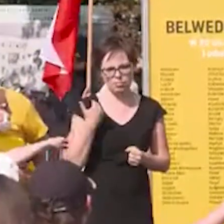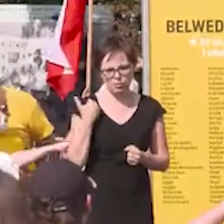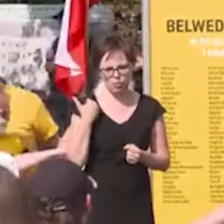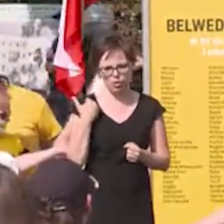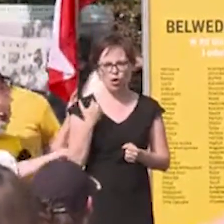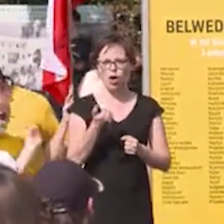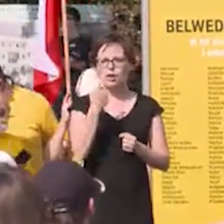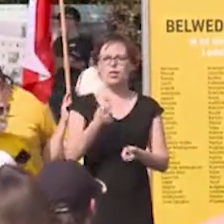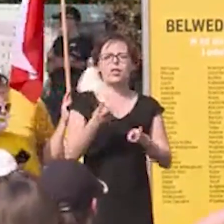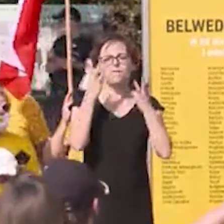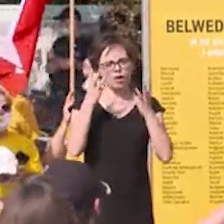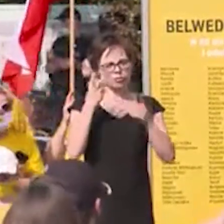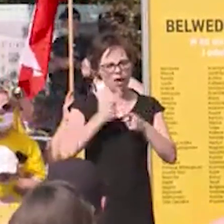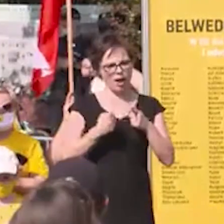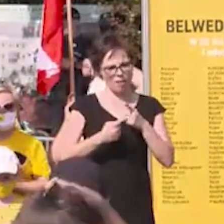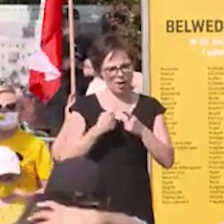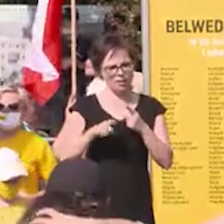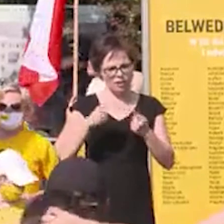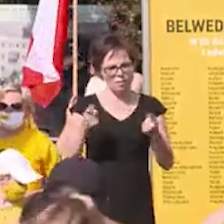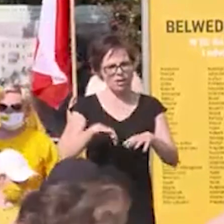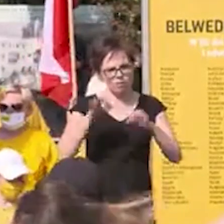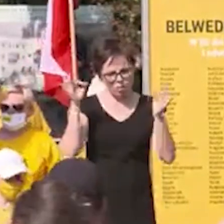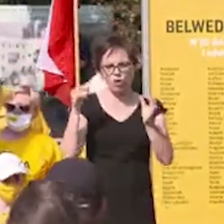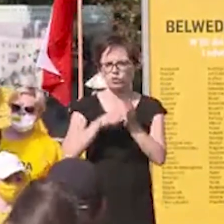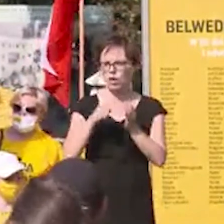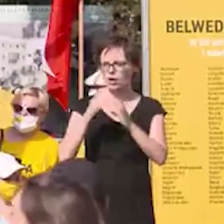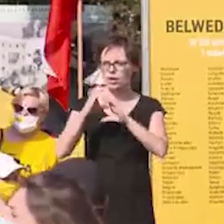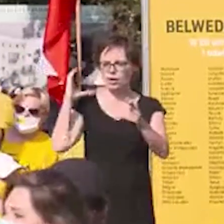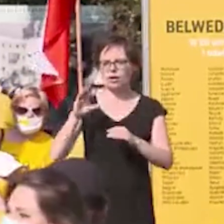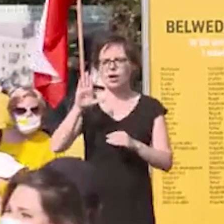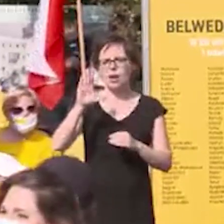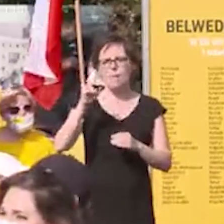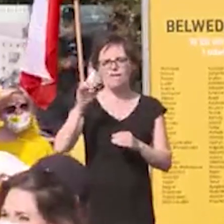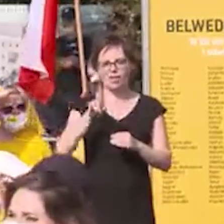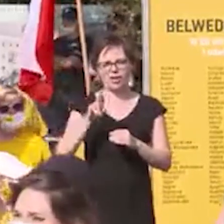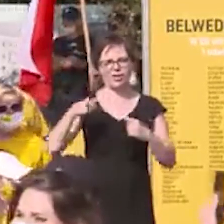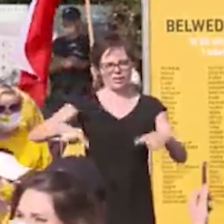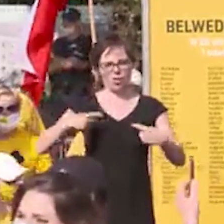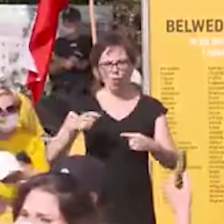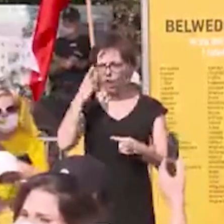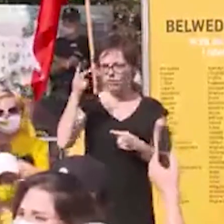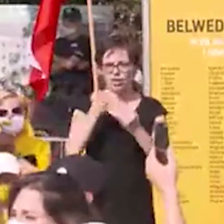elementów, stał się nasz Belweder na kółkach. Jak się odwrócicie, to Belweder na kółkach jest już z nami.